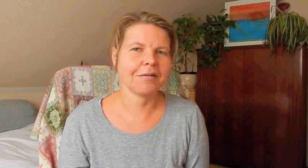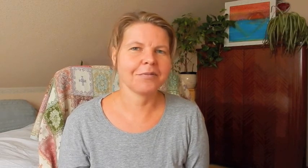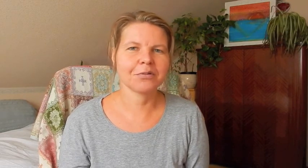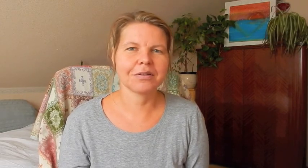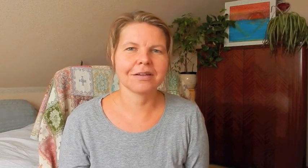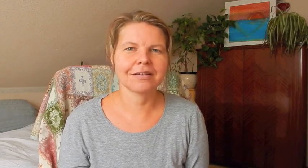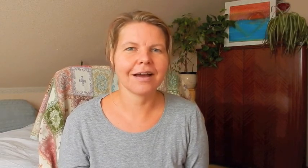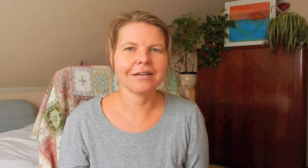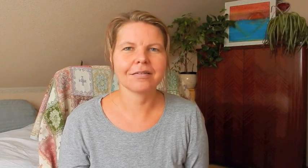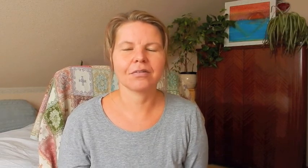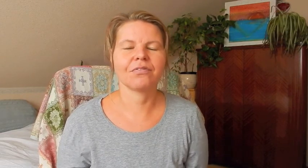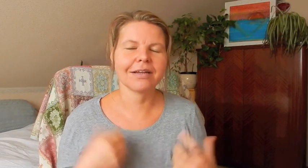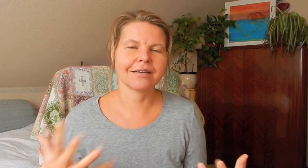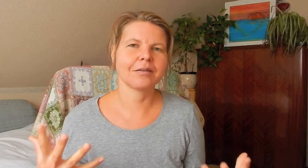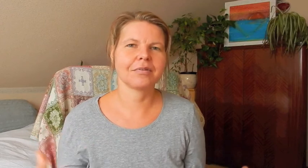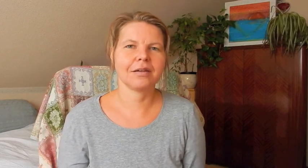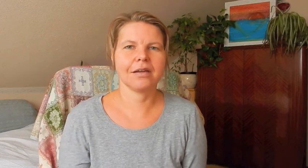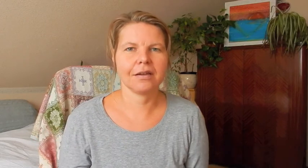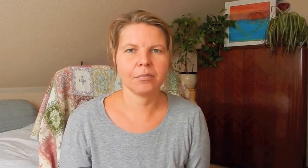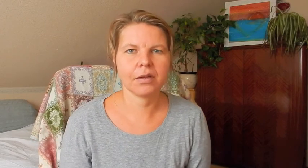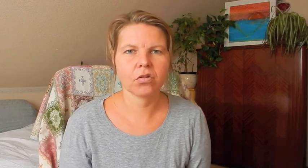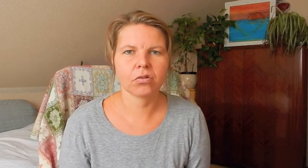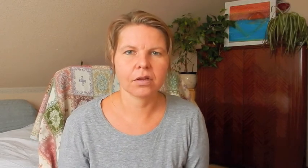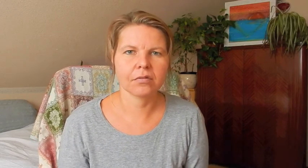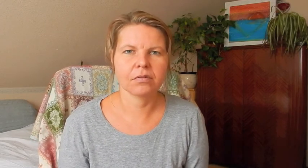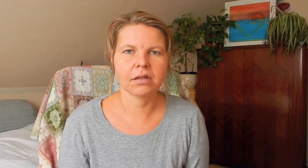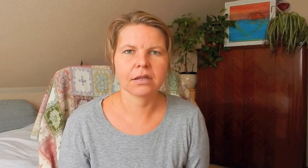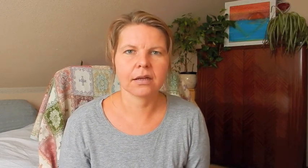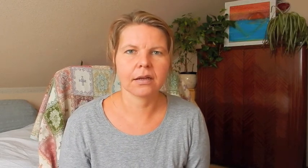wenn du die Dinge teilst und weitergibst an die anderen Menschen, sodass wir wirklich in einer